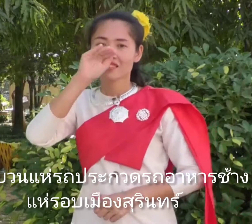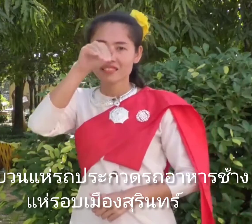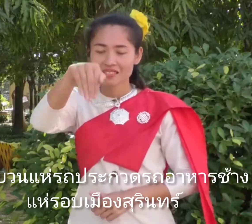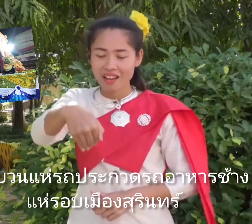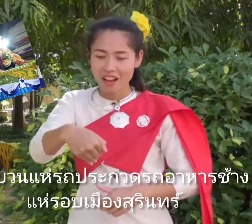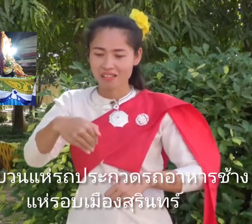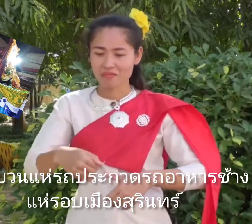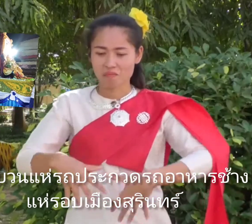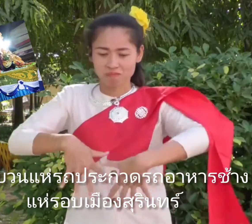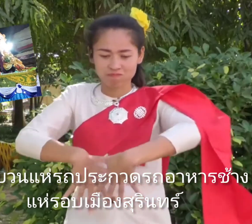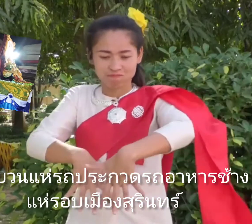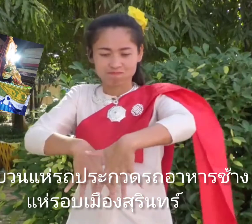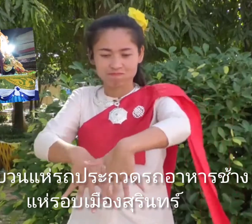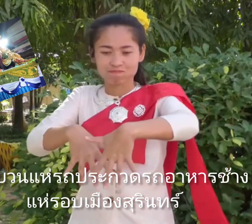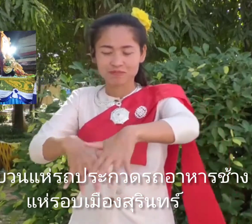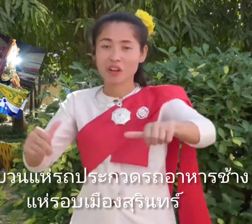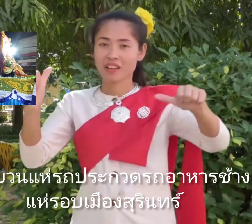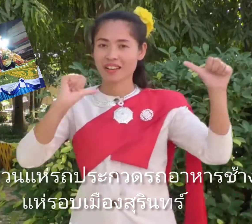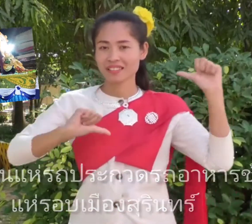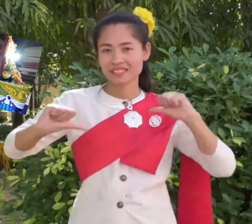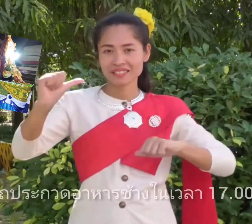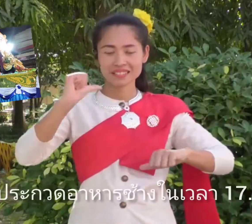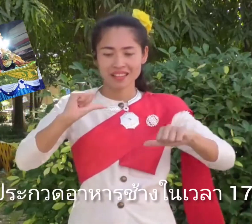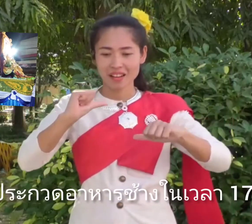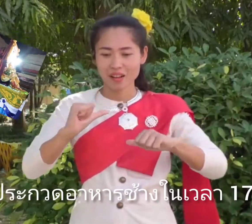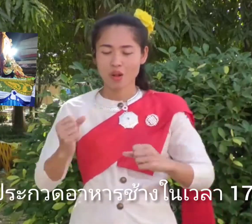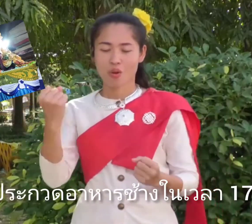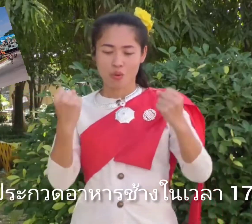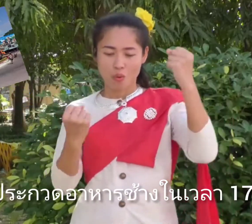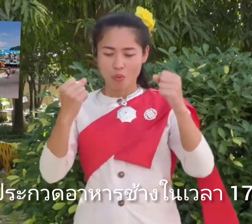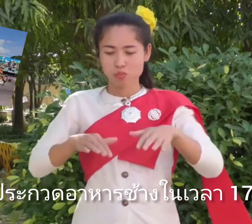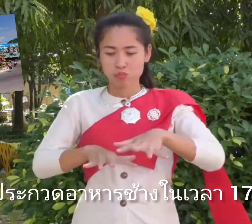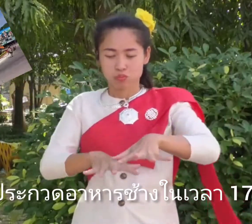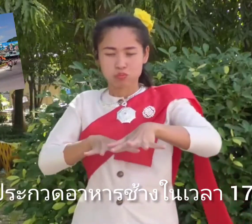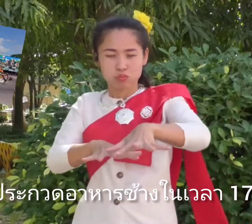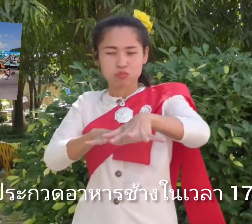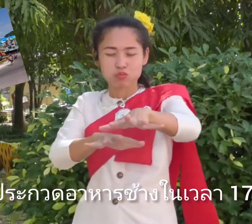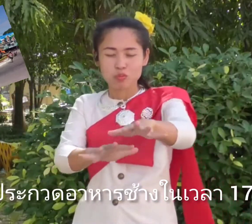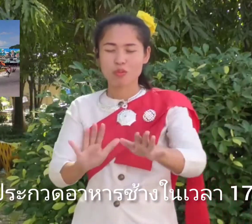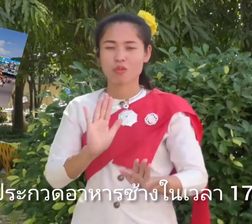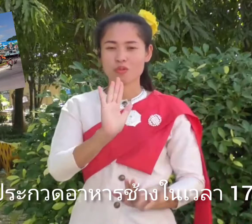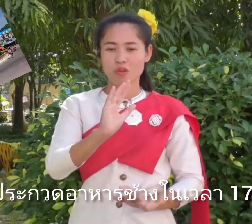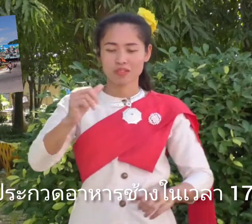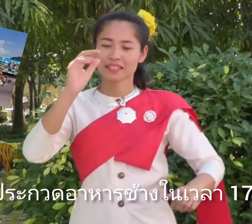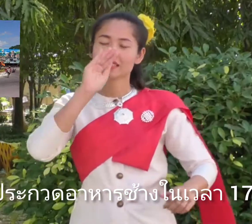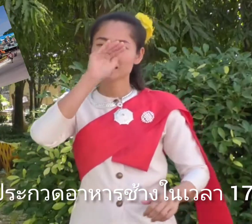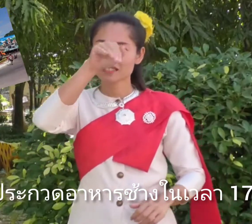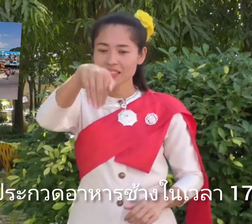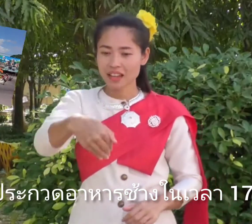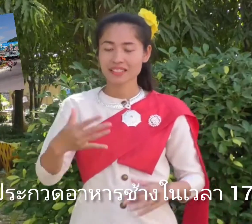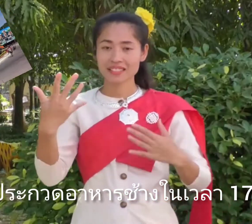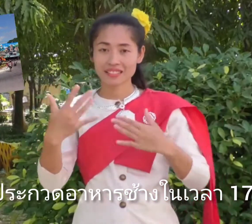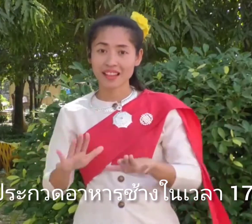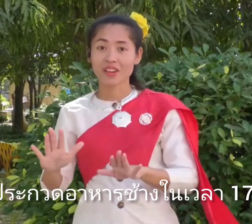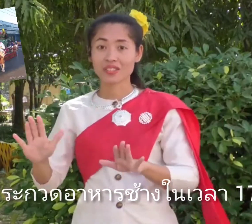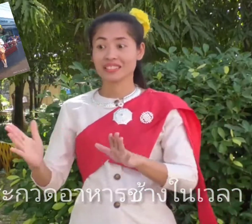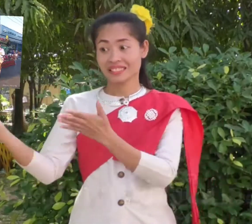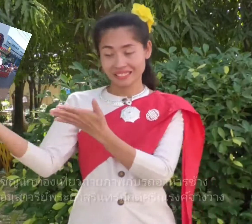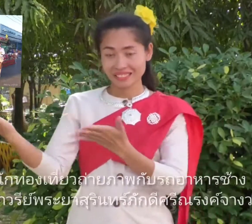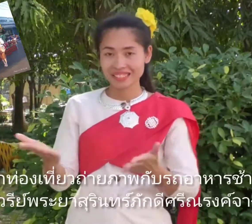ดอาหารช้างแห่รอบเมืองสุรินทร์และขอเชิญนักเที่ยวทุกท่านถ่ายภาพกับรถอาหารช้างบริเวณอนุส